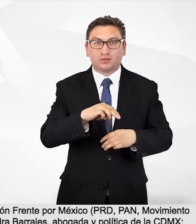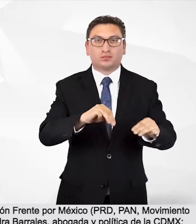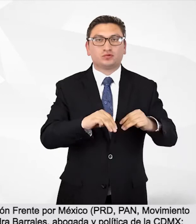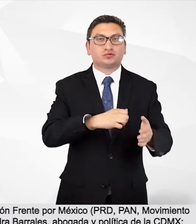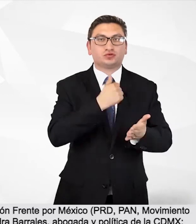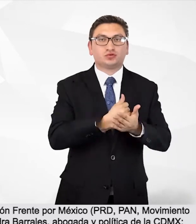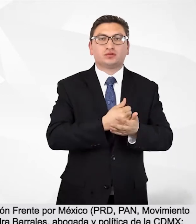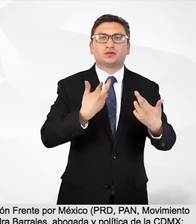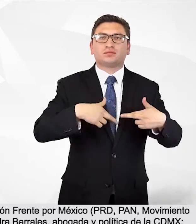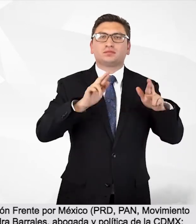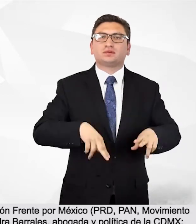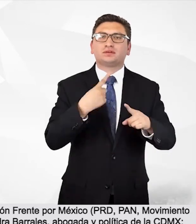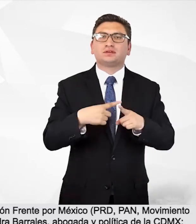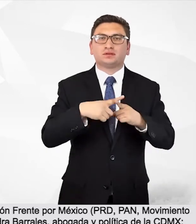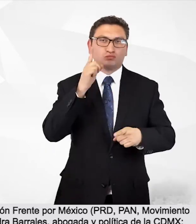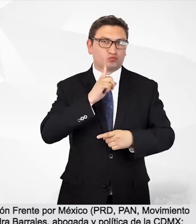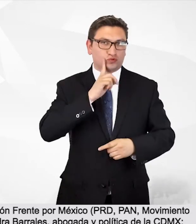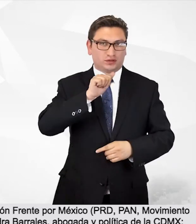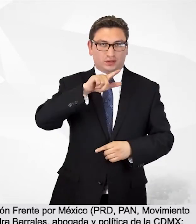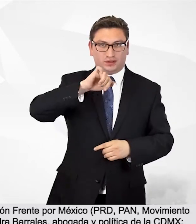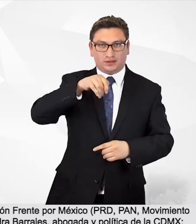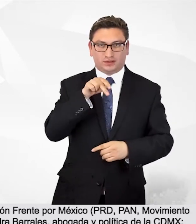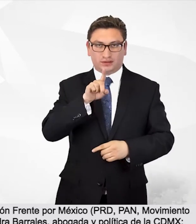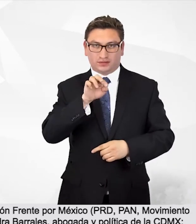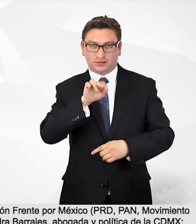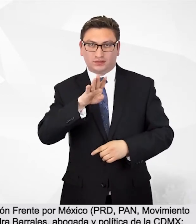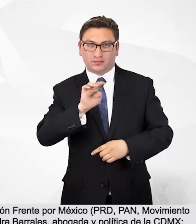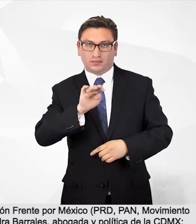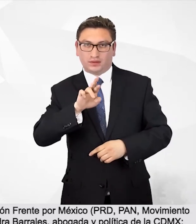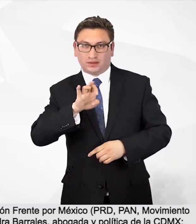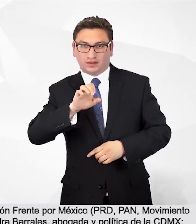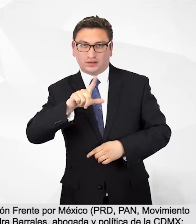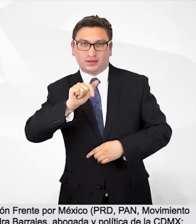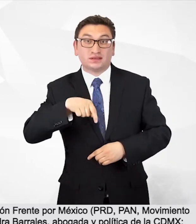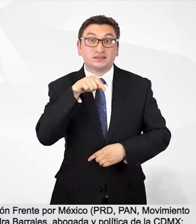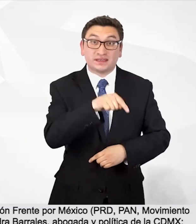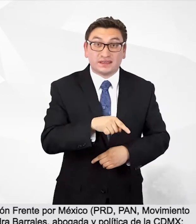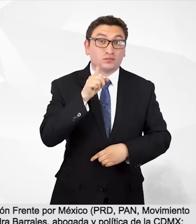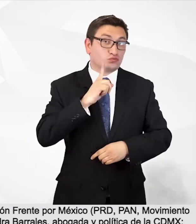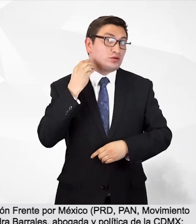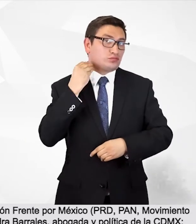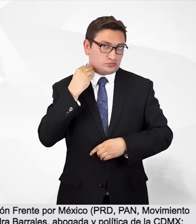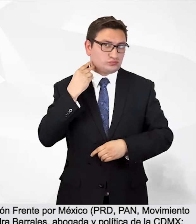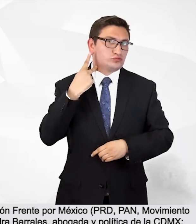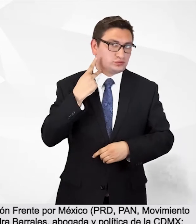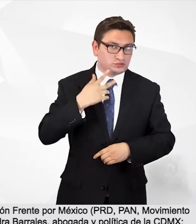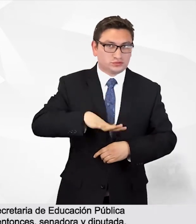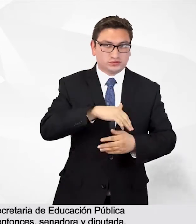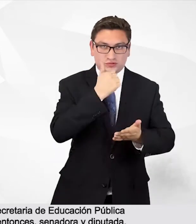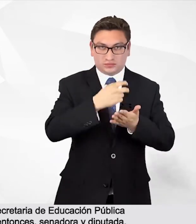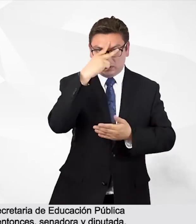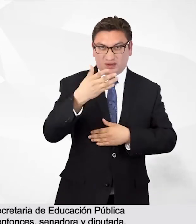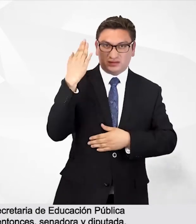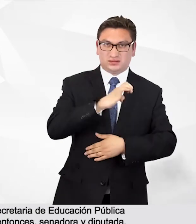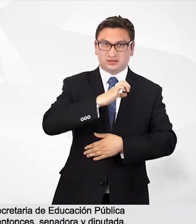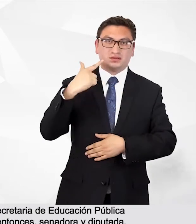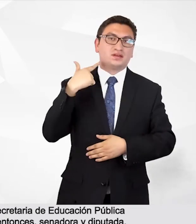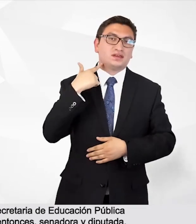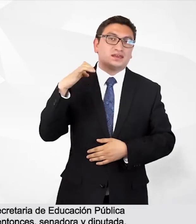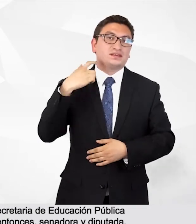Movimiento Ciudadano, cuya representante es Alejandra Barrales, abogada y política de la Ciudad de México. Fue presidenta del PRD y